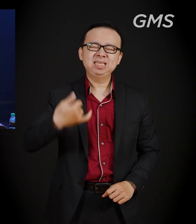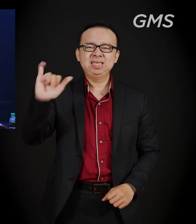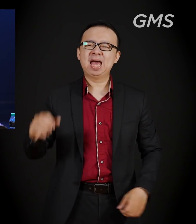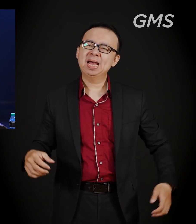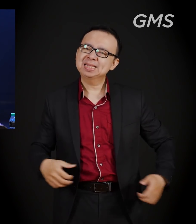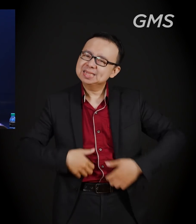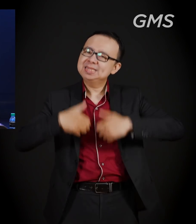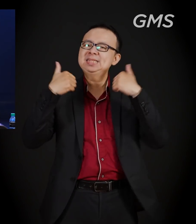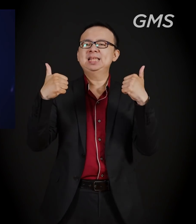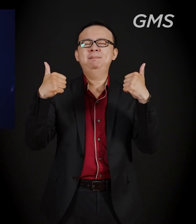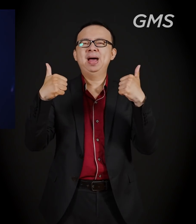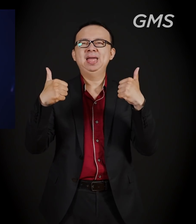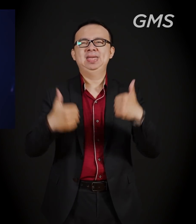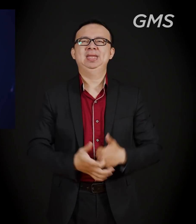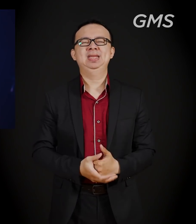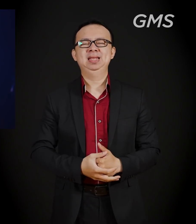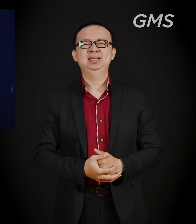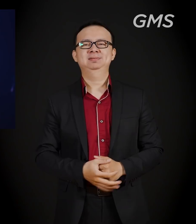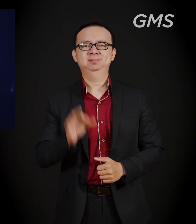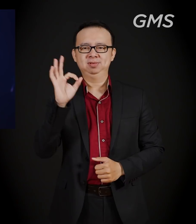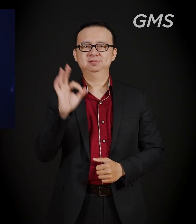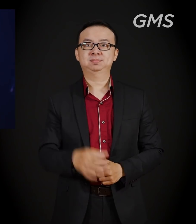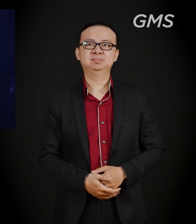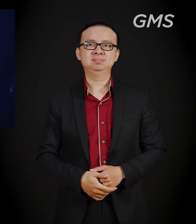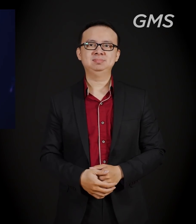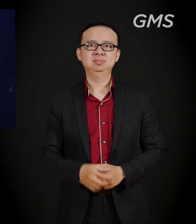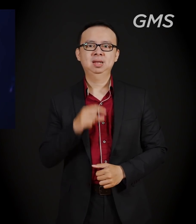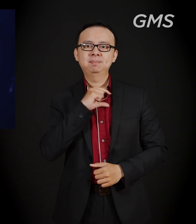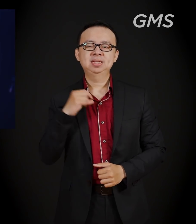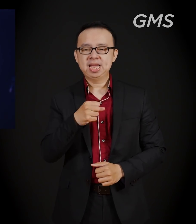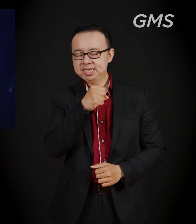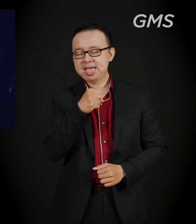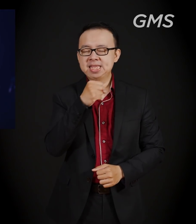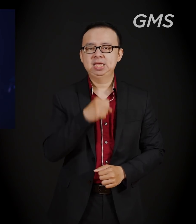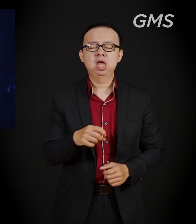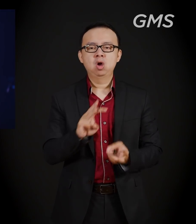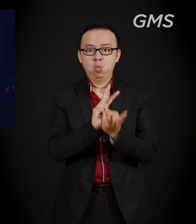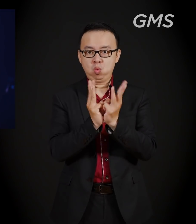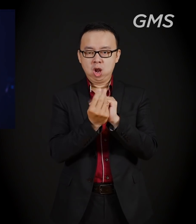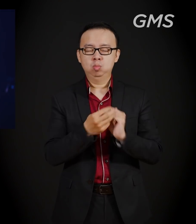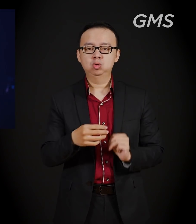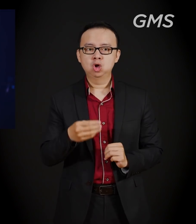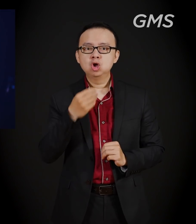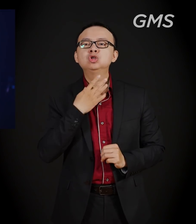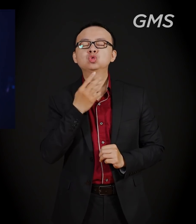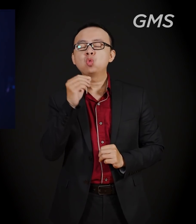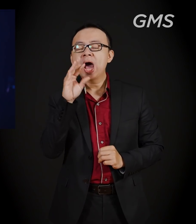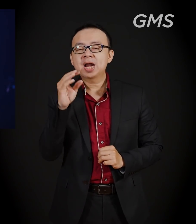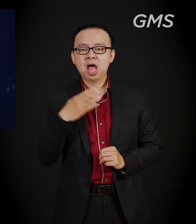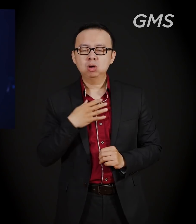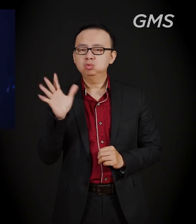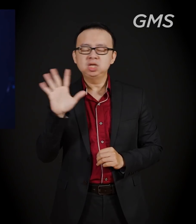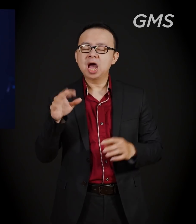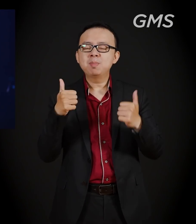yang terbaik. Nyanyi lagi pendetanya, meskipun suara saya gak sebagus Ko Philip. Kalau